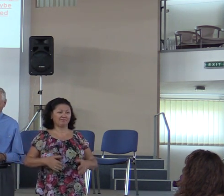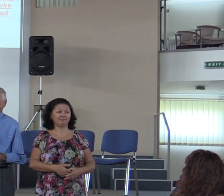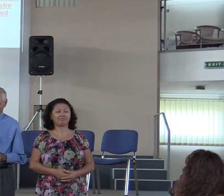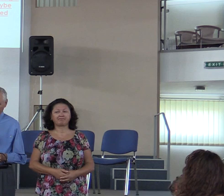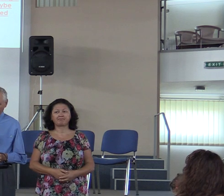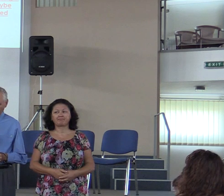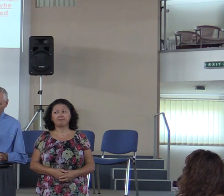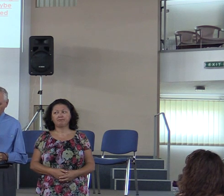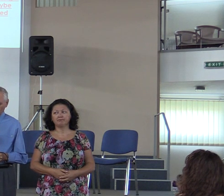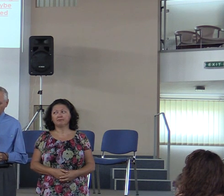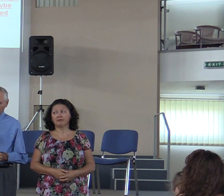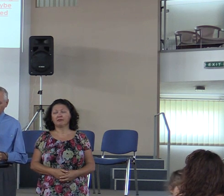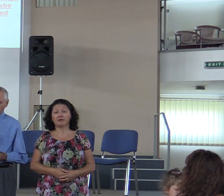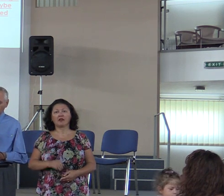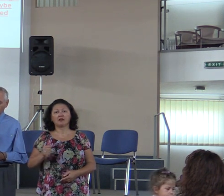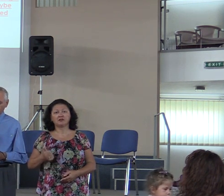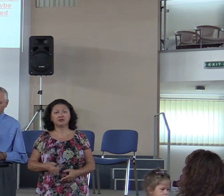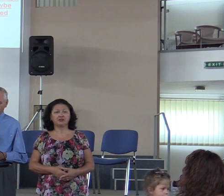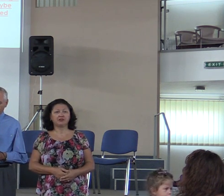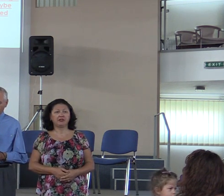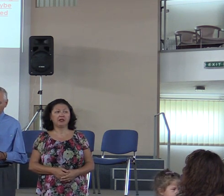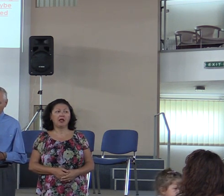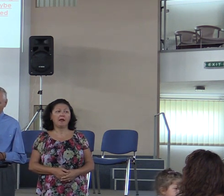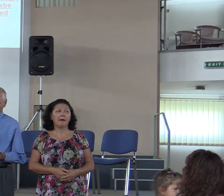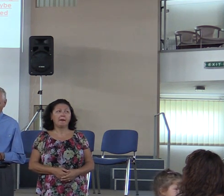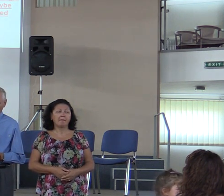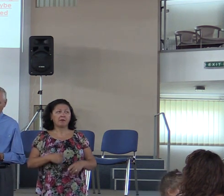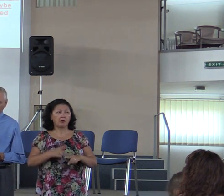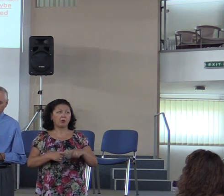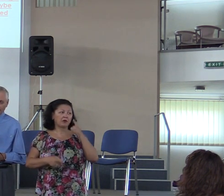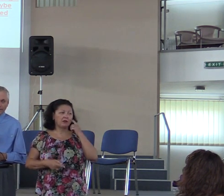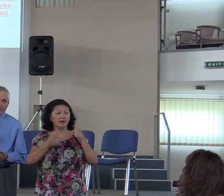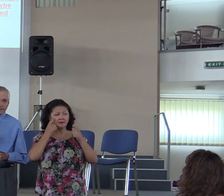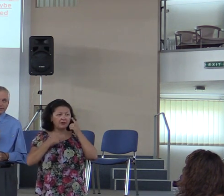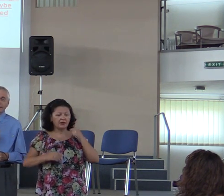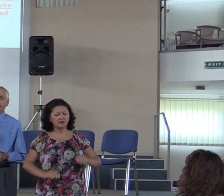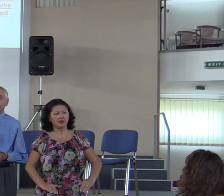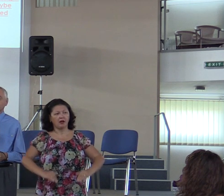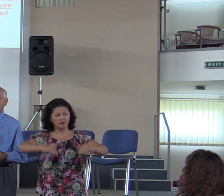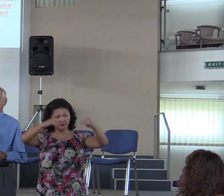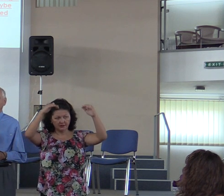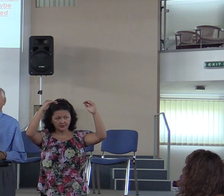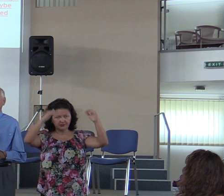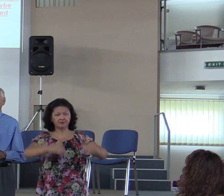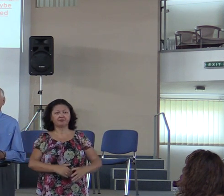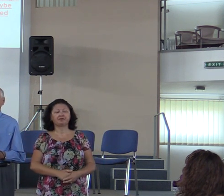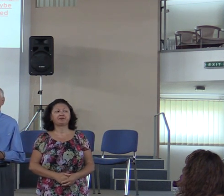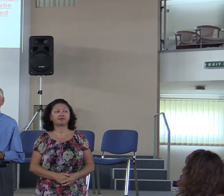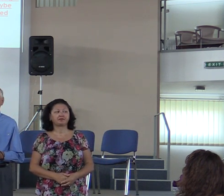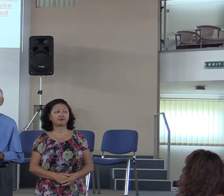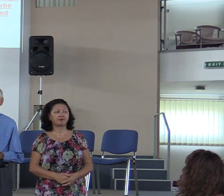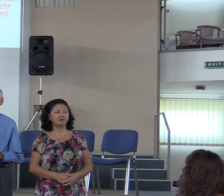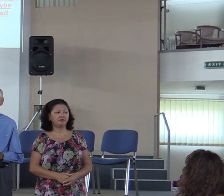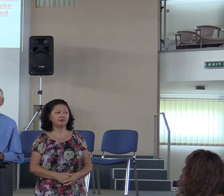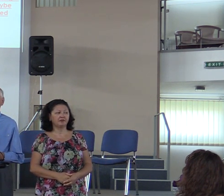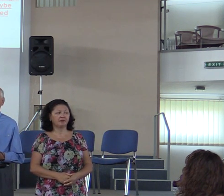of those experiences. Și datorită acelor experiențe am crescut. I was getting ready to go on a trip several years